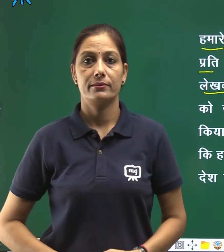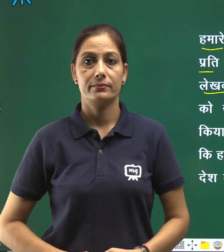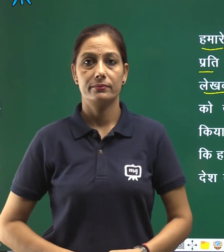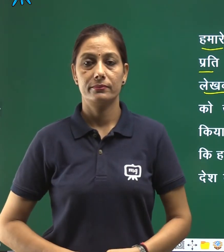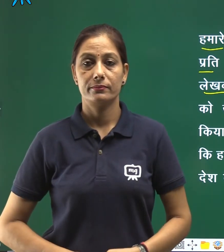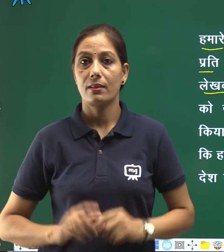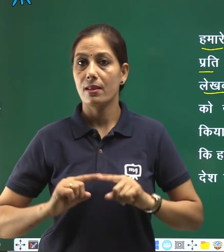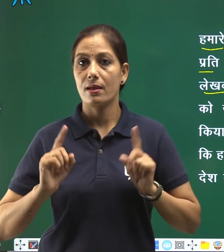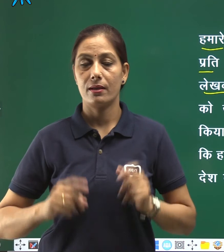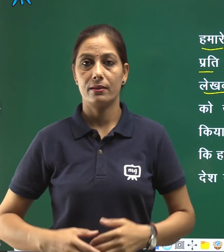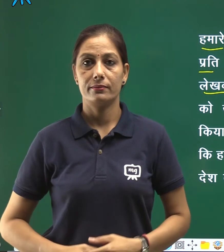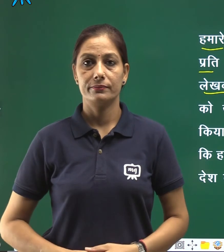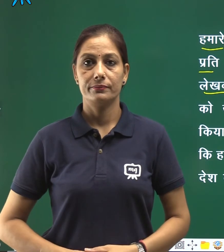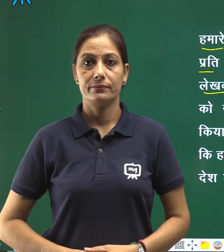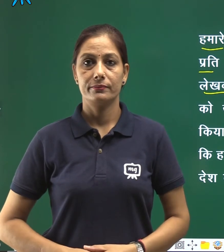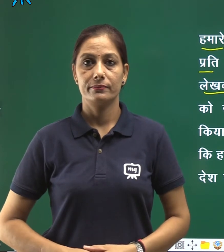तथा